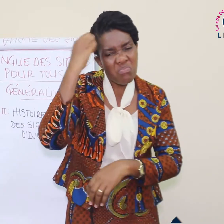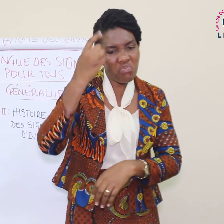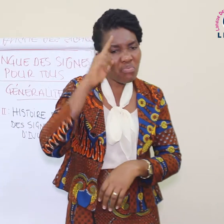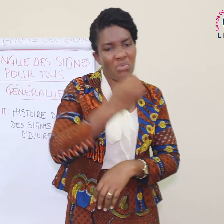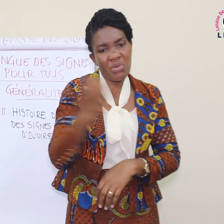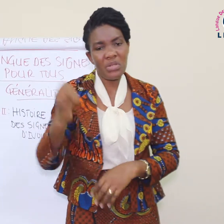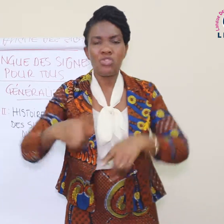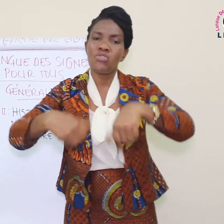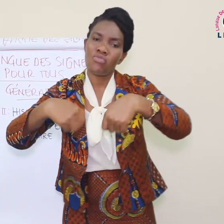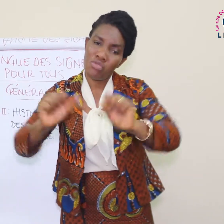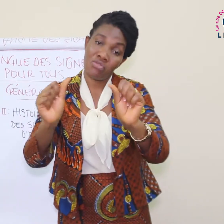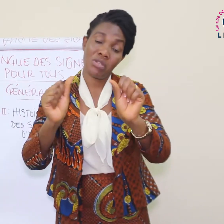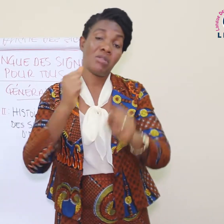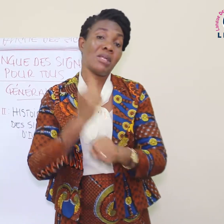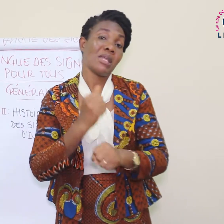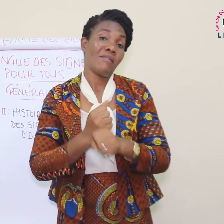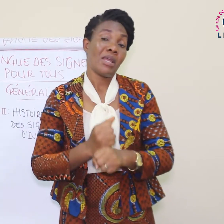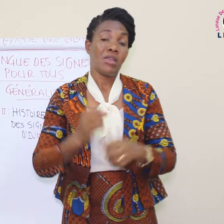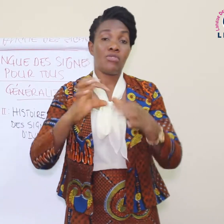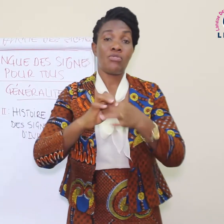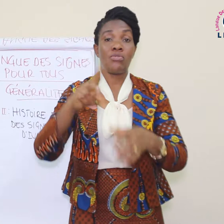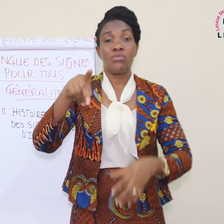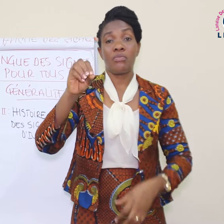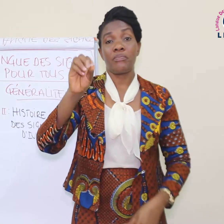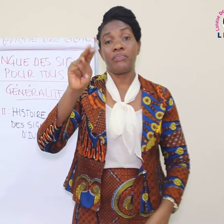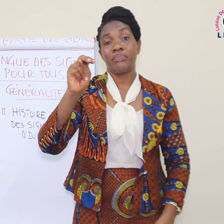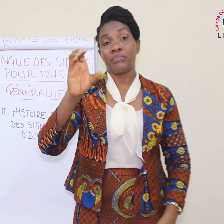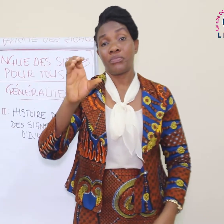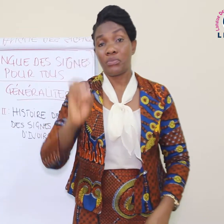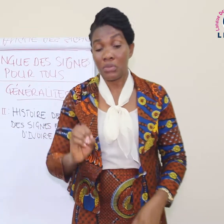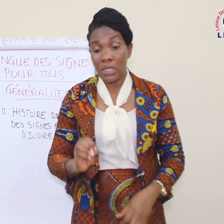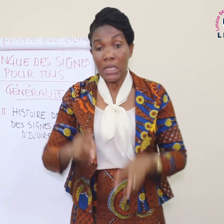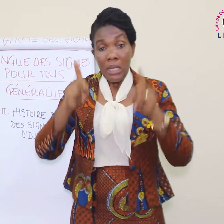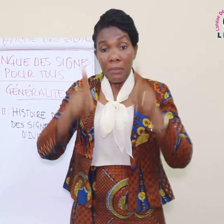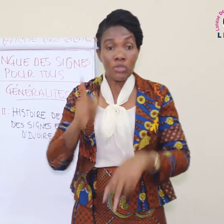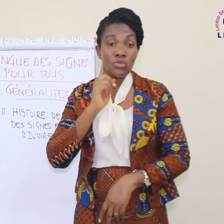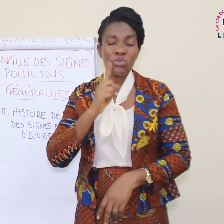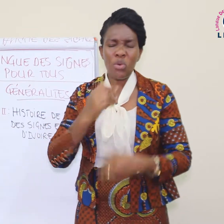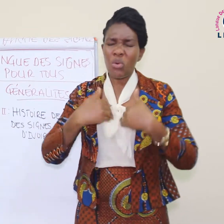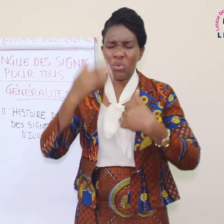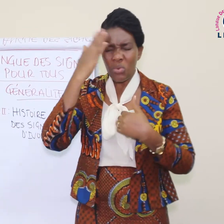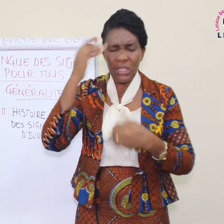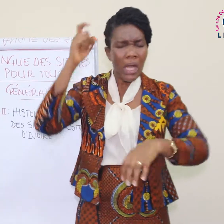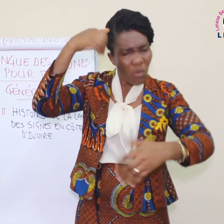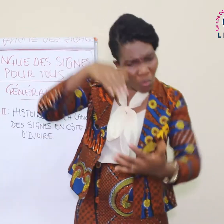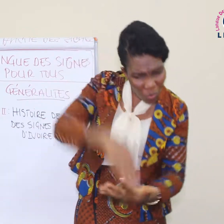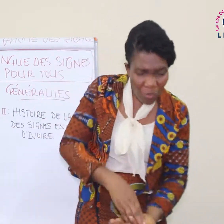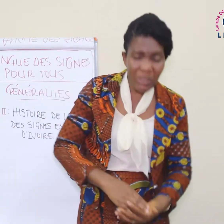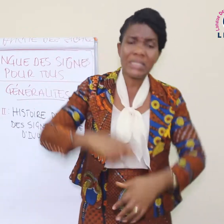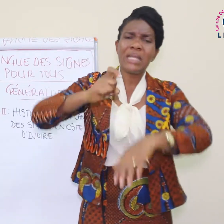entamée. Les personnes sourdes connurent à nouveau des périodes critiques et